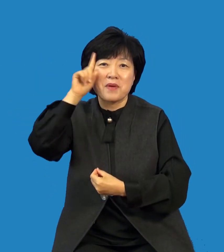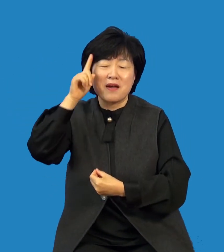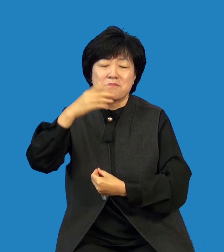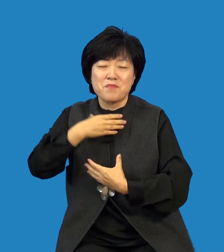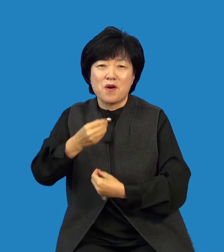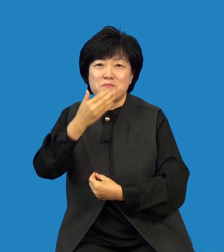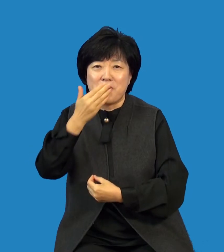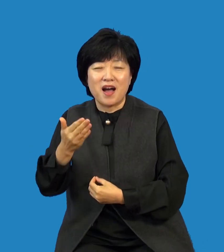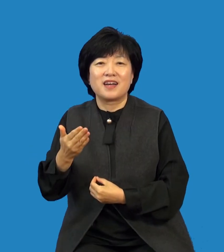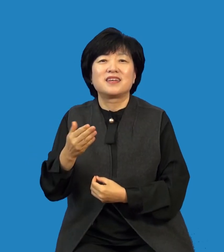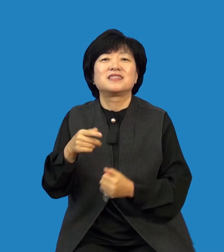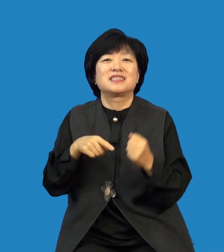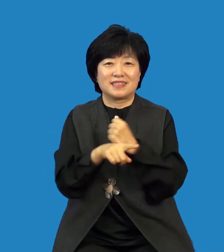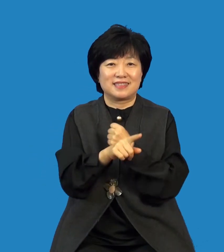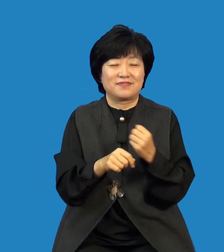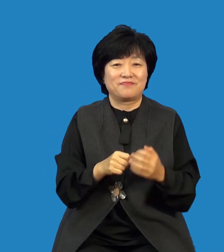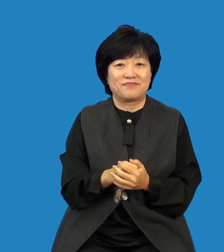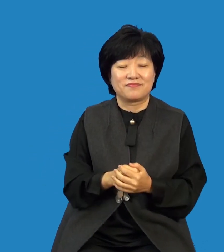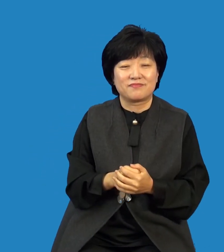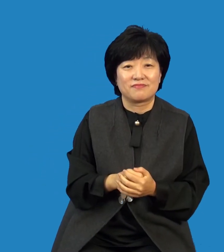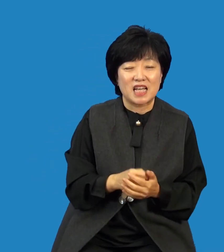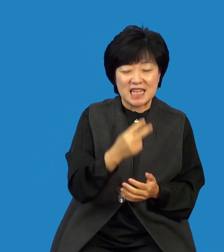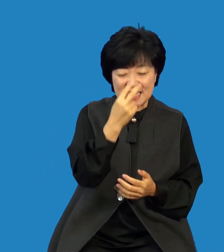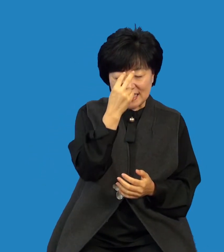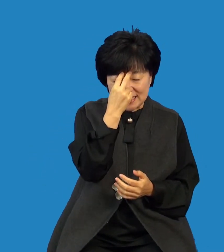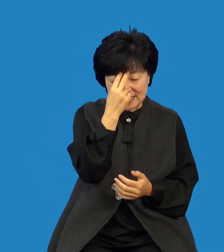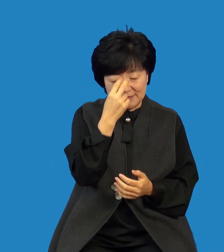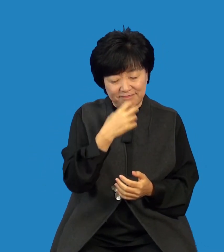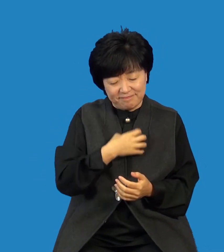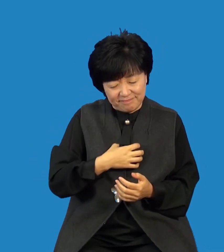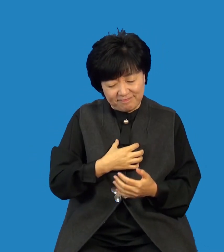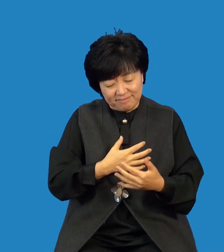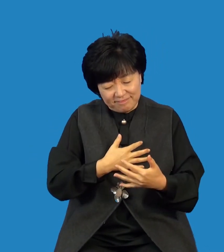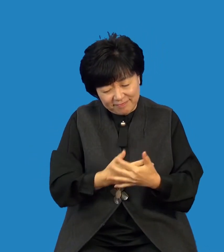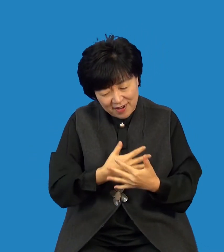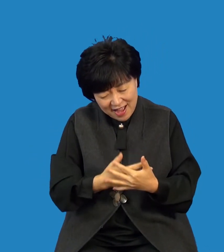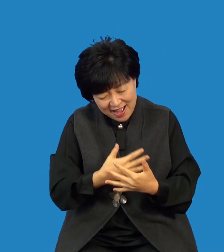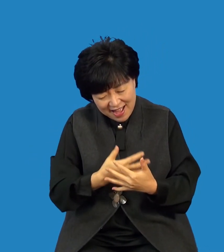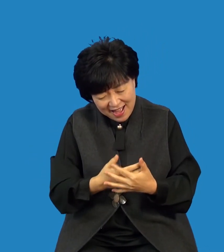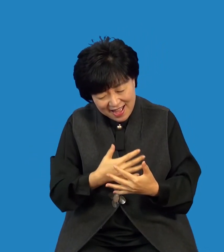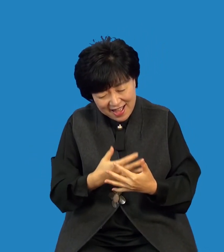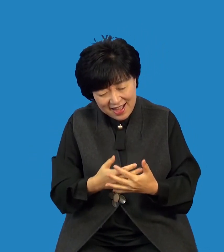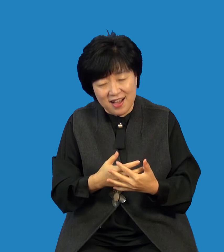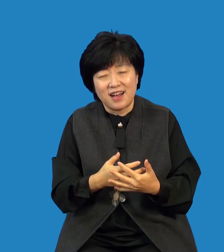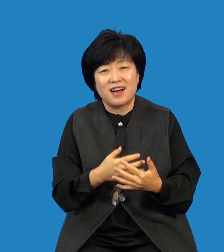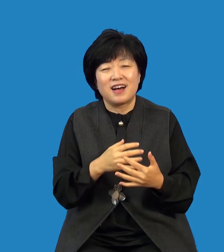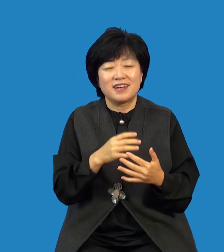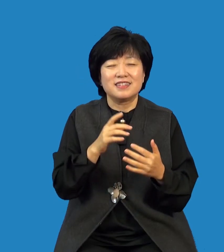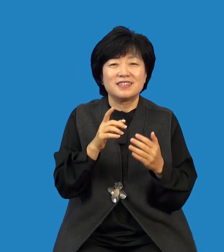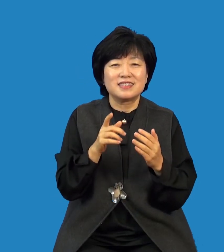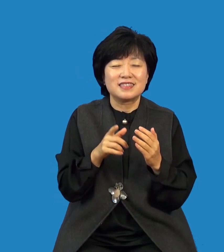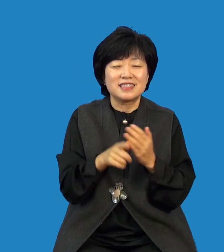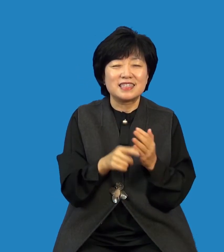있습니다. 여러분 그 질병을 치료할 때 가장 중요한 게 뭔지 아세요? 진단입니다. 진단. 올바로 진단하지 못하면 정말